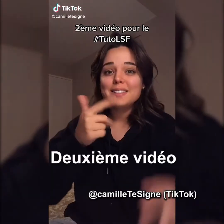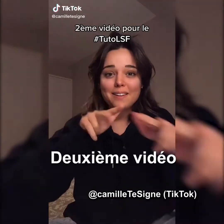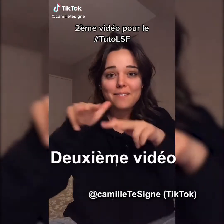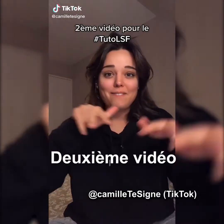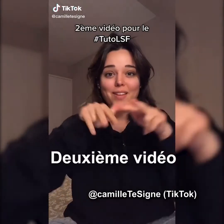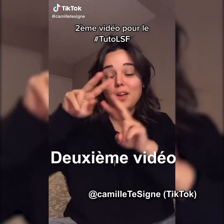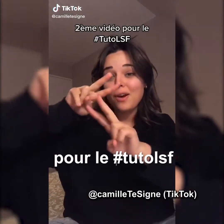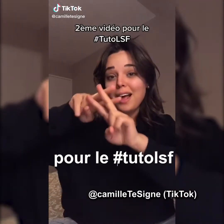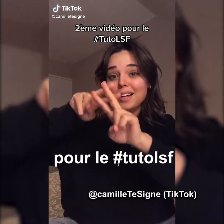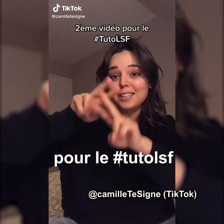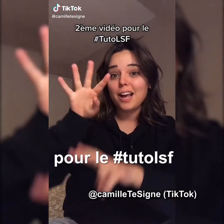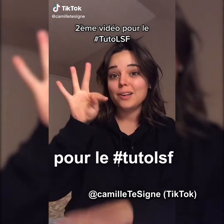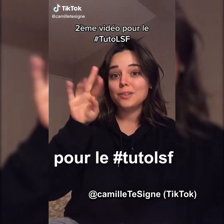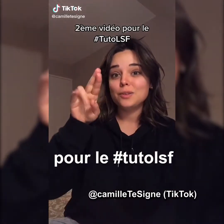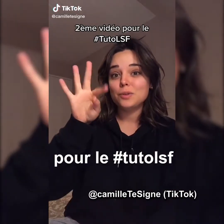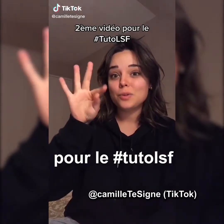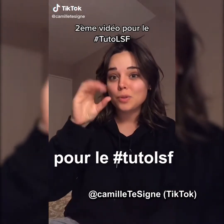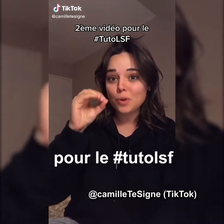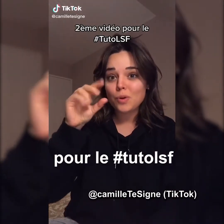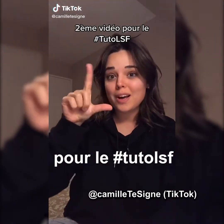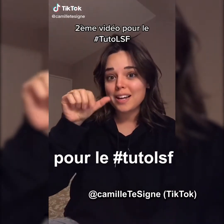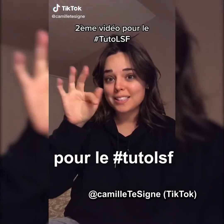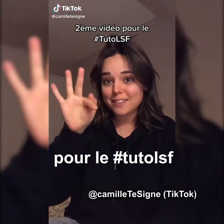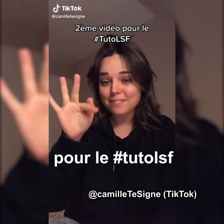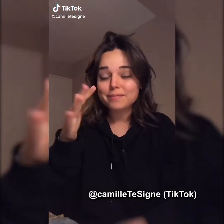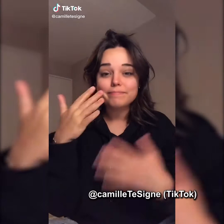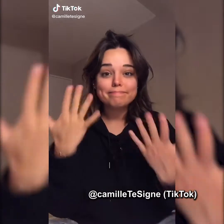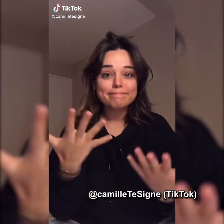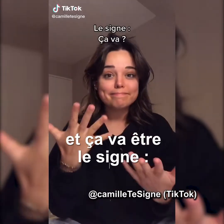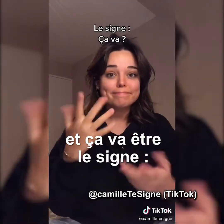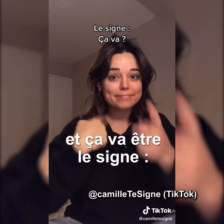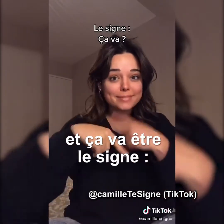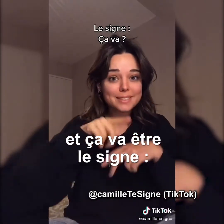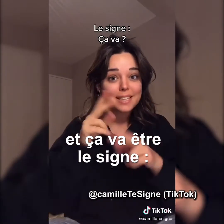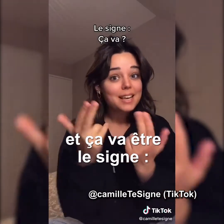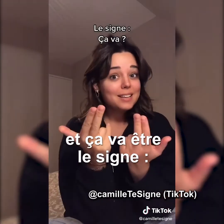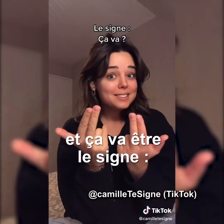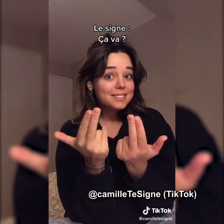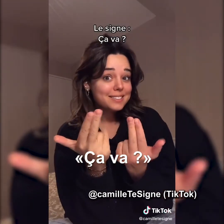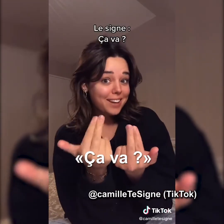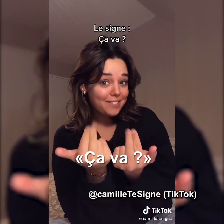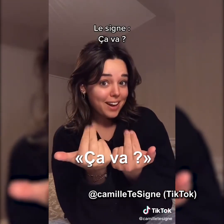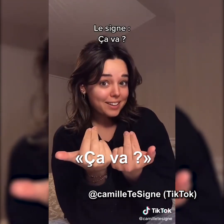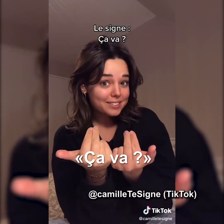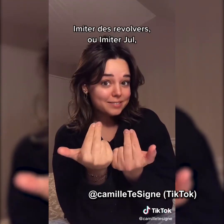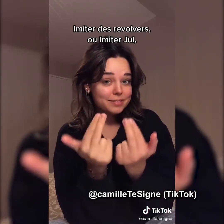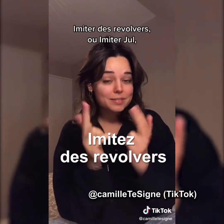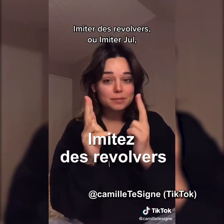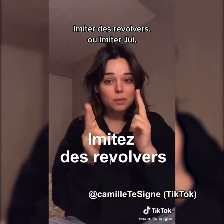Deuxième vidéo pour le hashtag tuto RSF, et ça va être le signe ça va ? Imiter